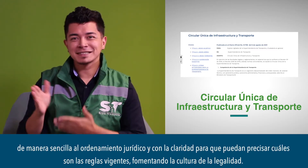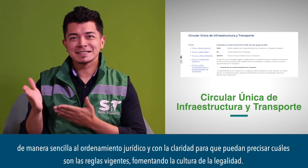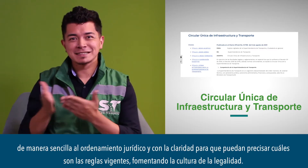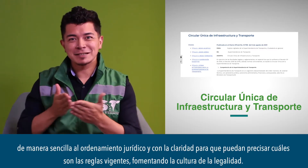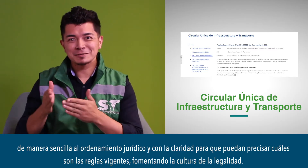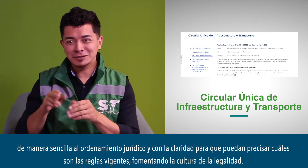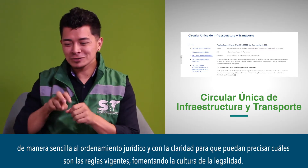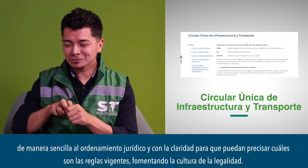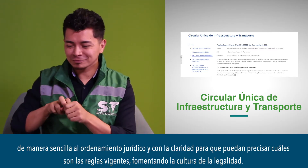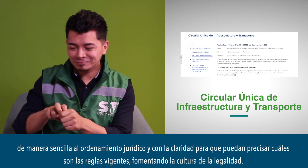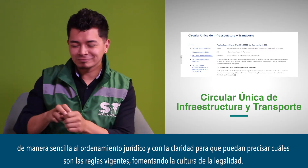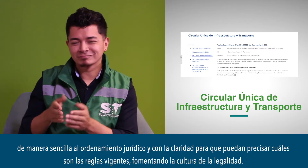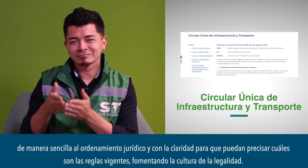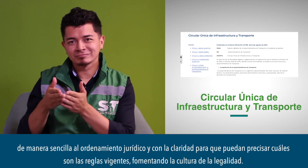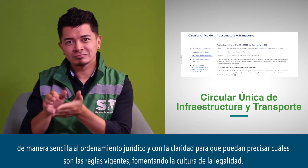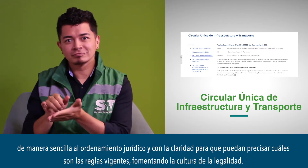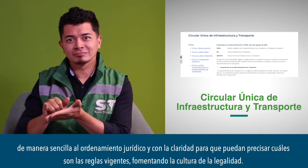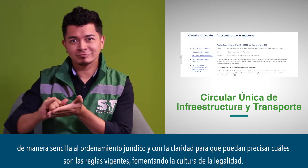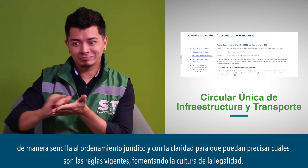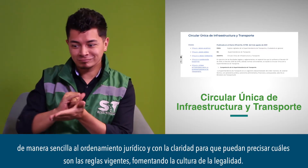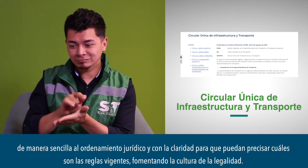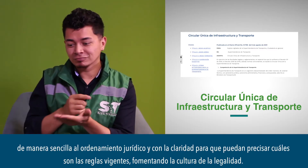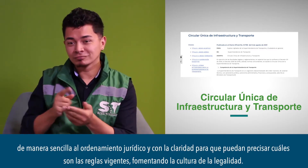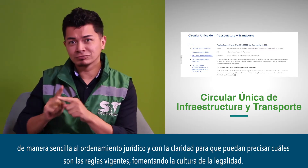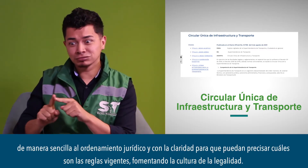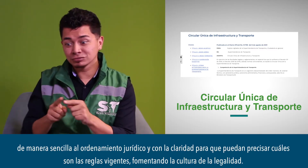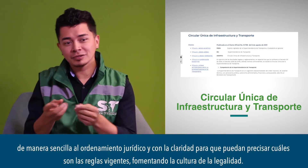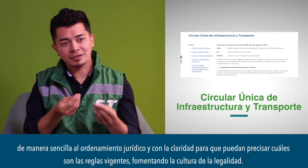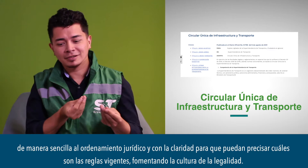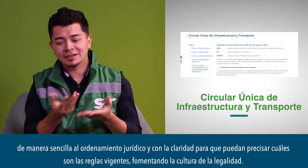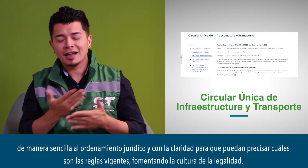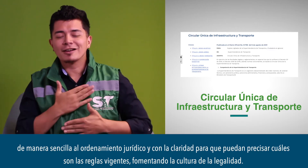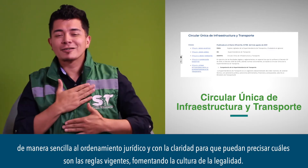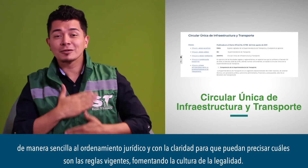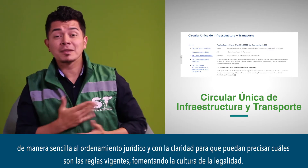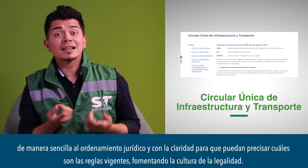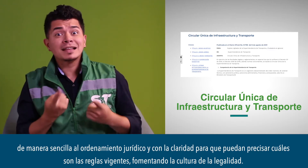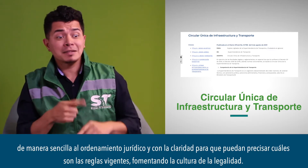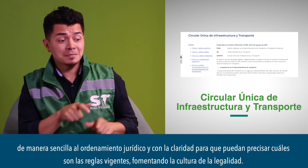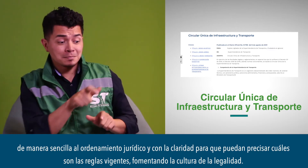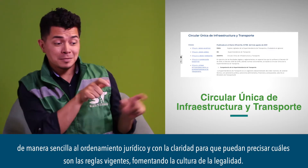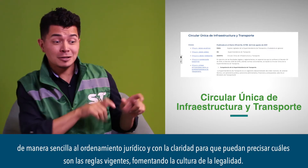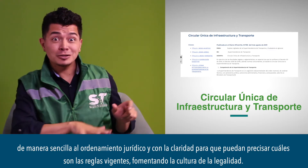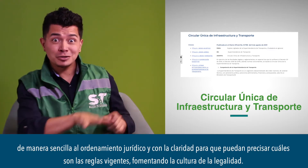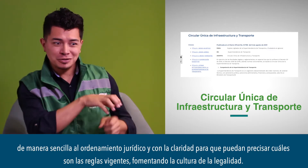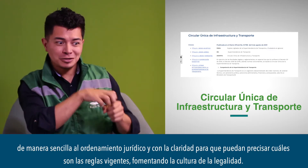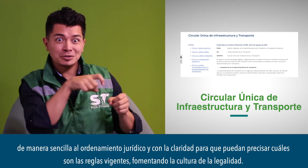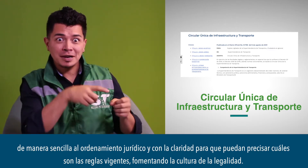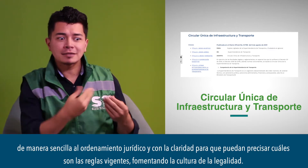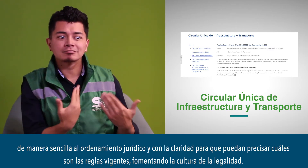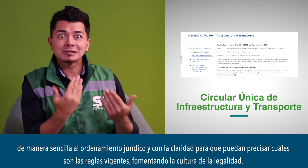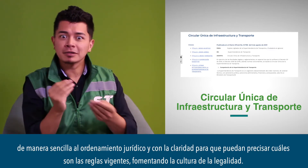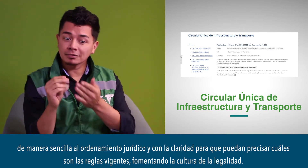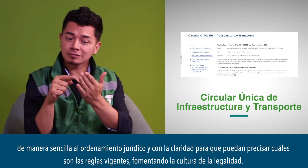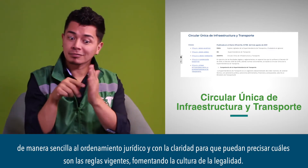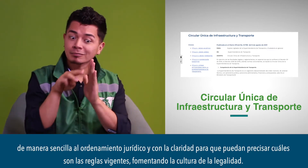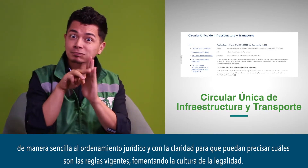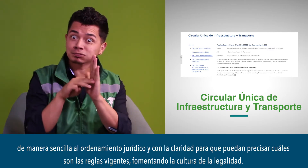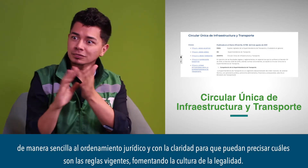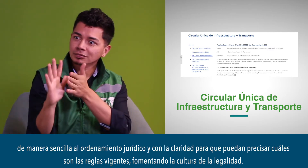sencilla al ordenamiento jurídico y con la claridad para que puedan precisar cuáles son las reglas vigentes,